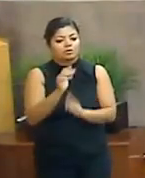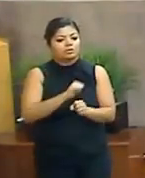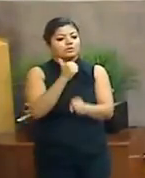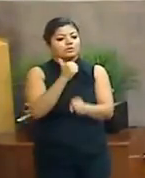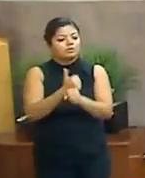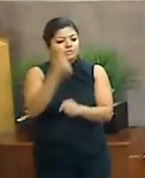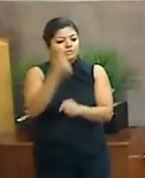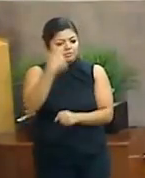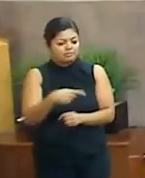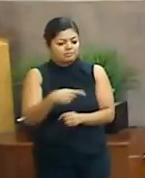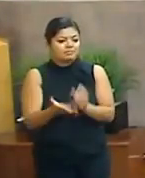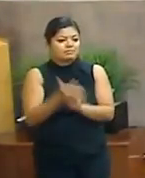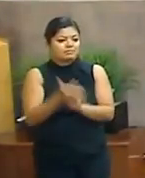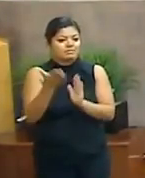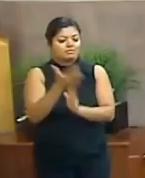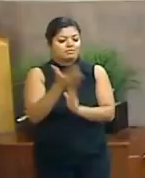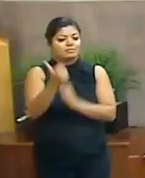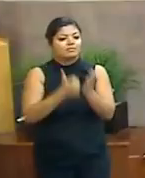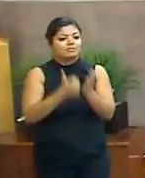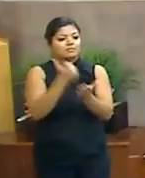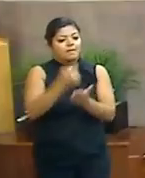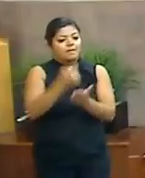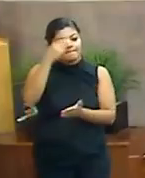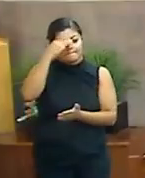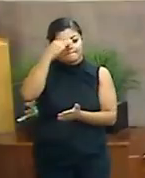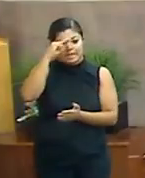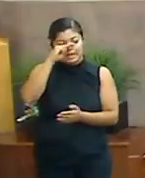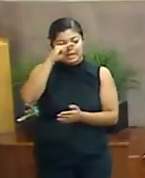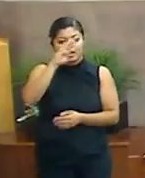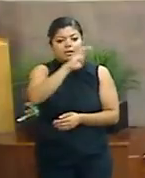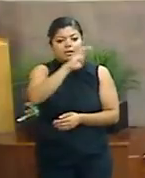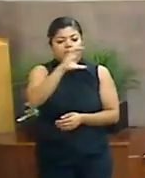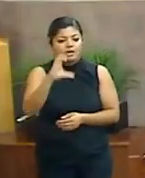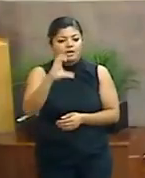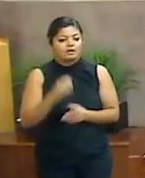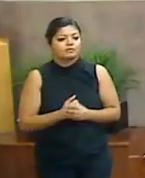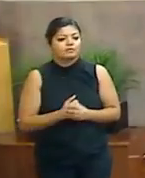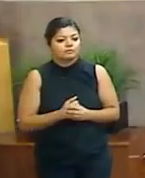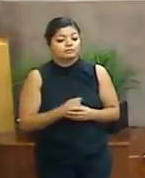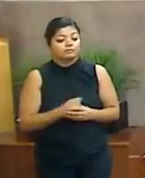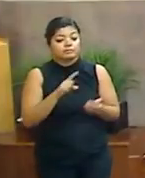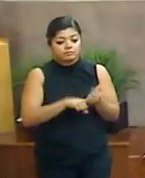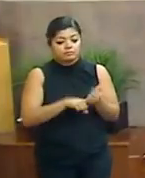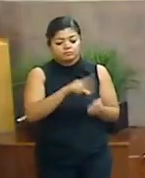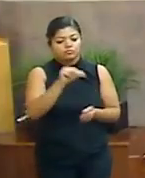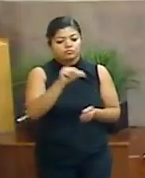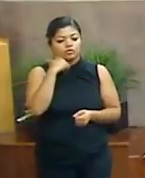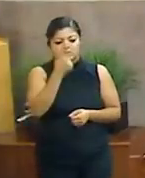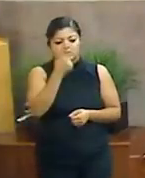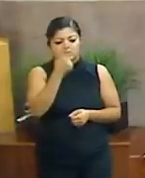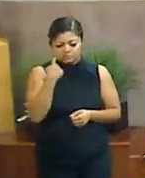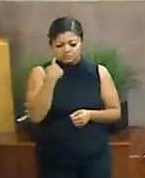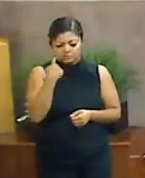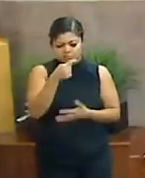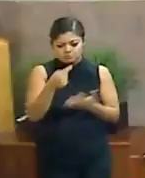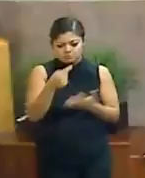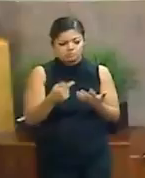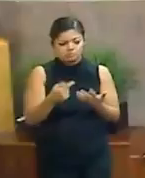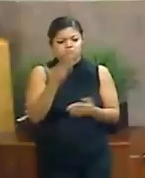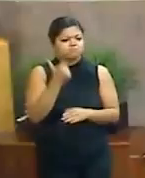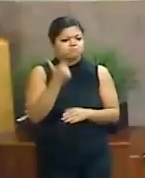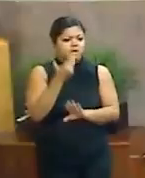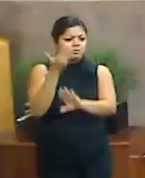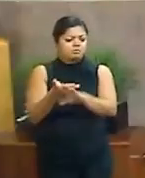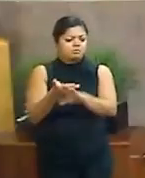cervecera en la ciudad de méxico baja california séptima inoperante pues en el caso ha operado la